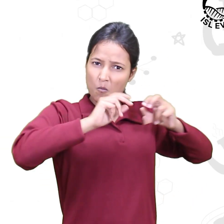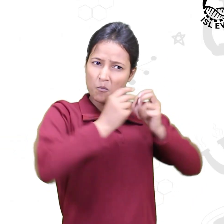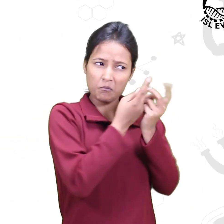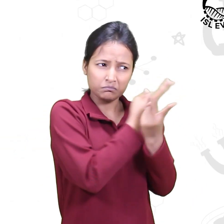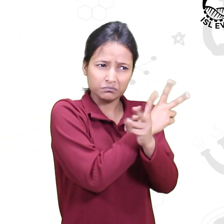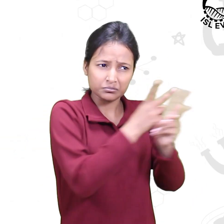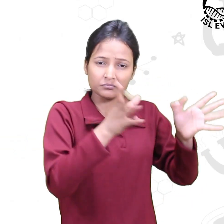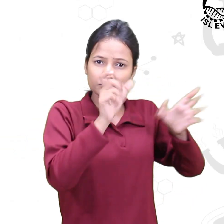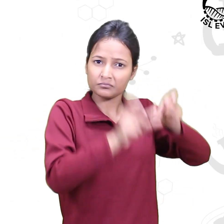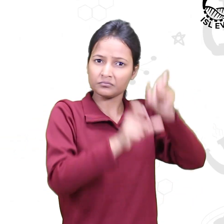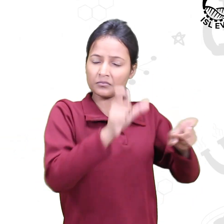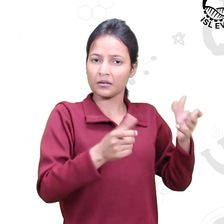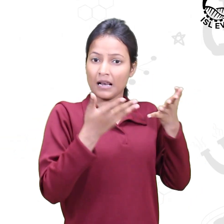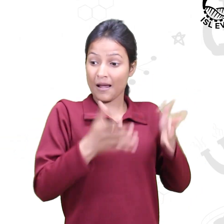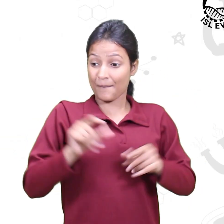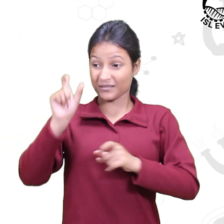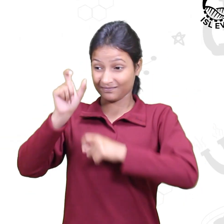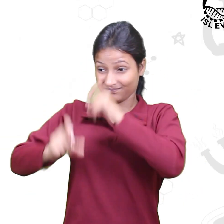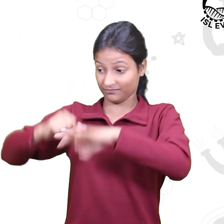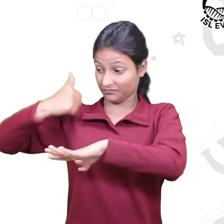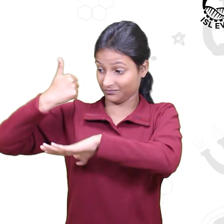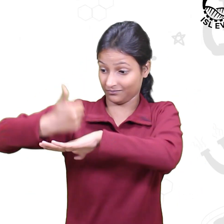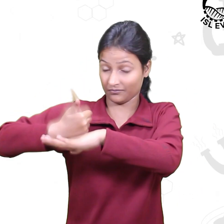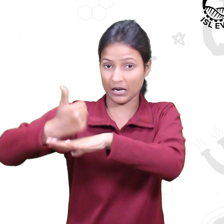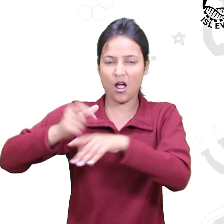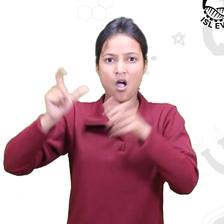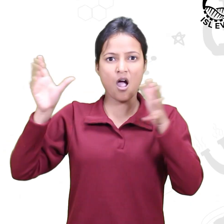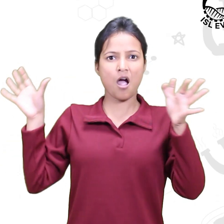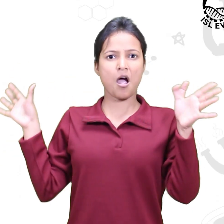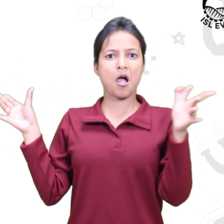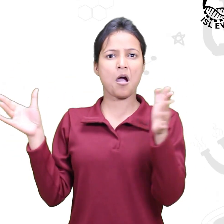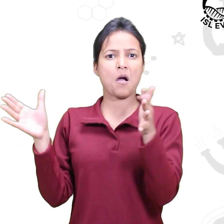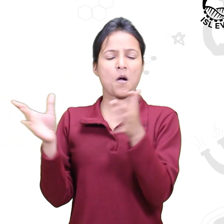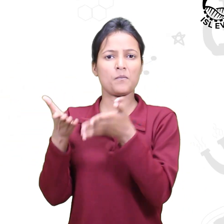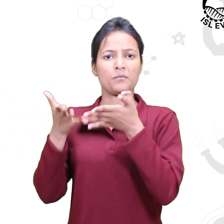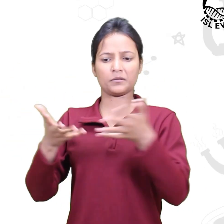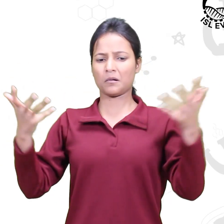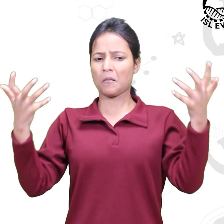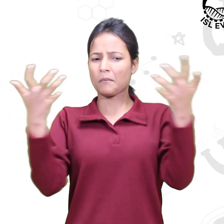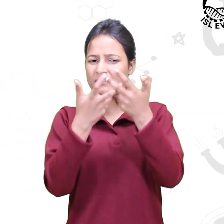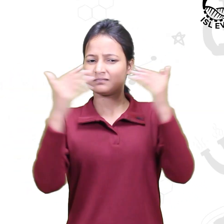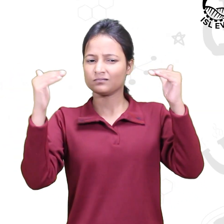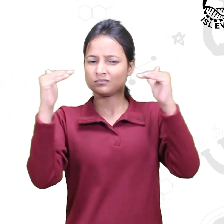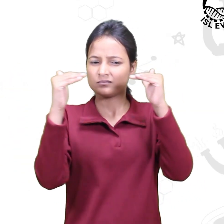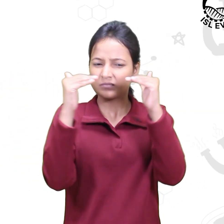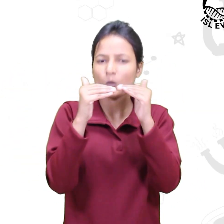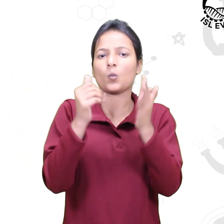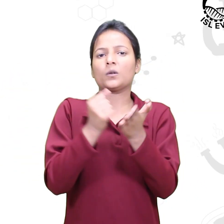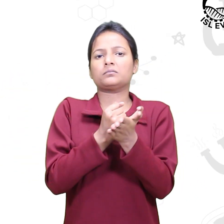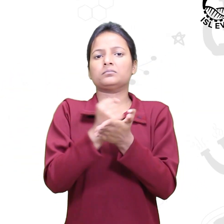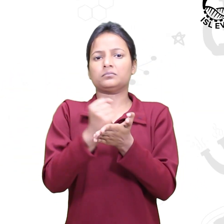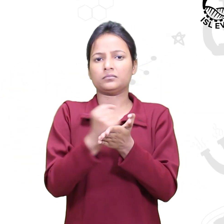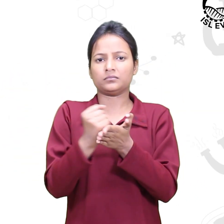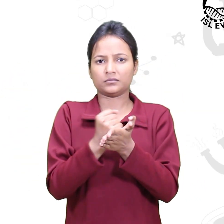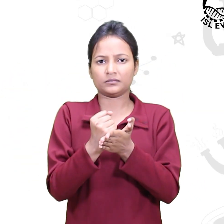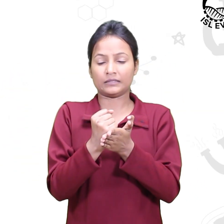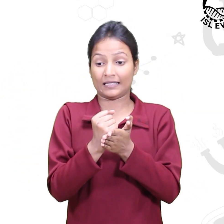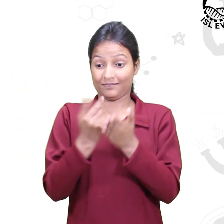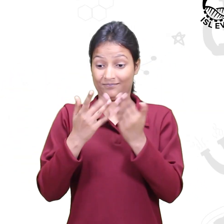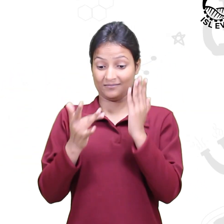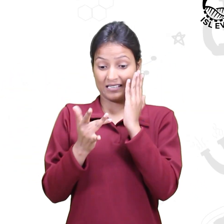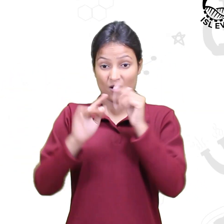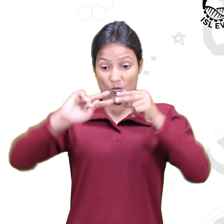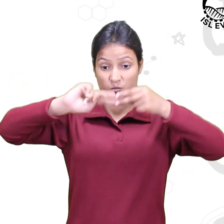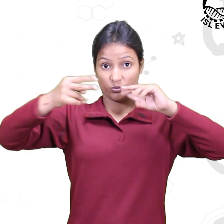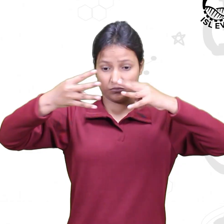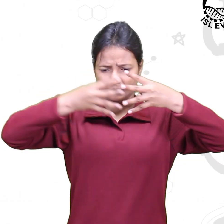टू फैसिलिटी रेशो देखें तो वो बहुत ही कम है। हमें और होल जीनोम सीक्वेंसिंग लैब की ज़रूरत है। इसलिए हमारी कोशिश ये है कि हम ये होल जीनोम